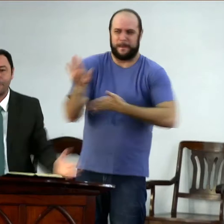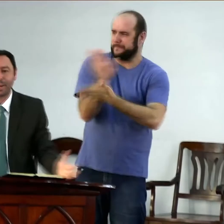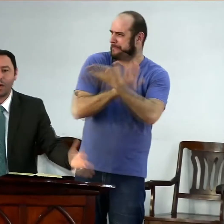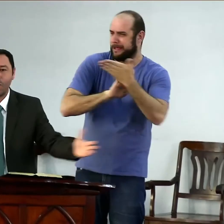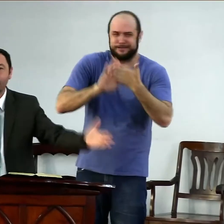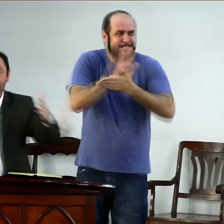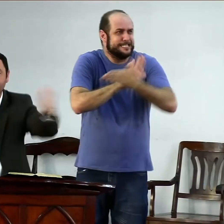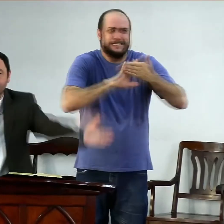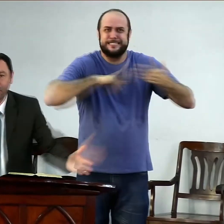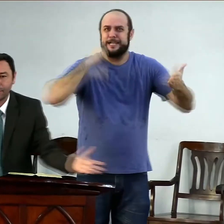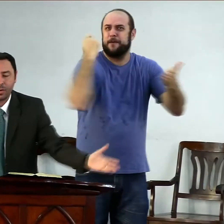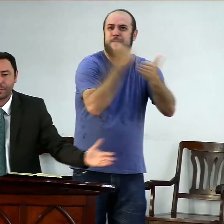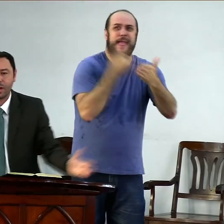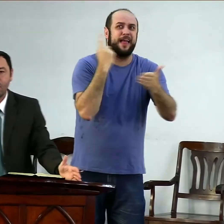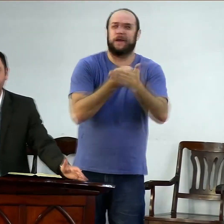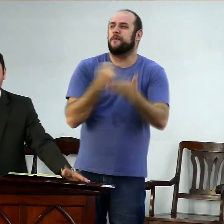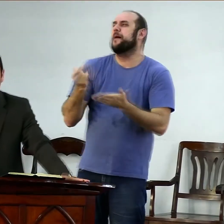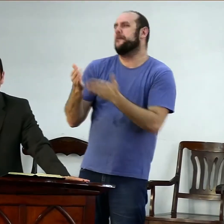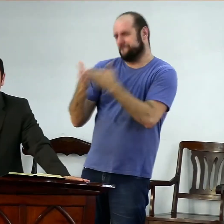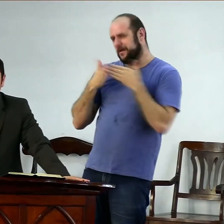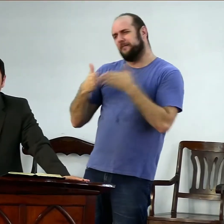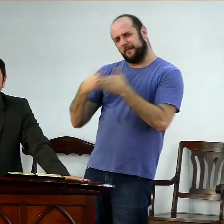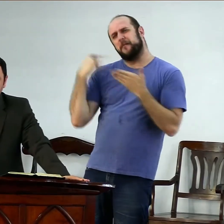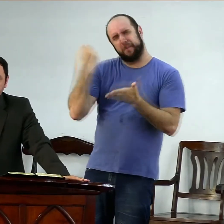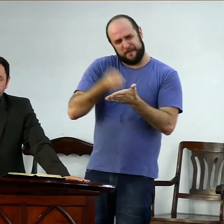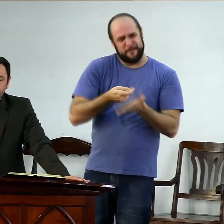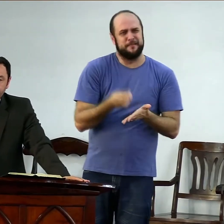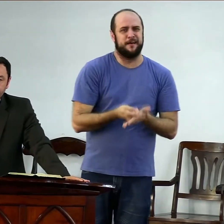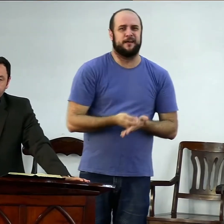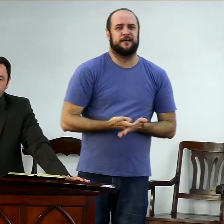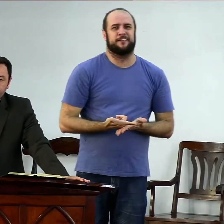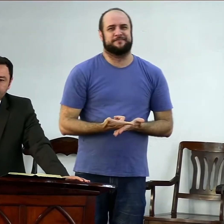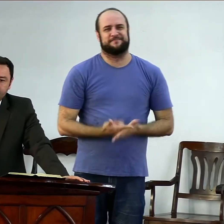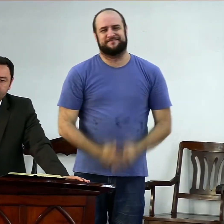preciso comprar roupa, me dá dinheiro para comprar roupa.